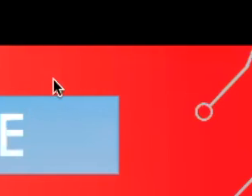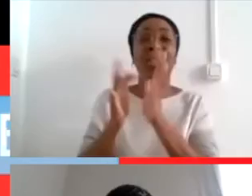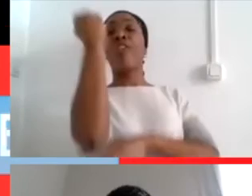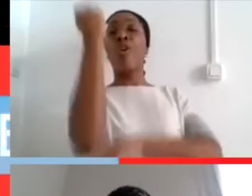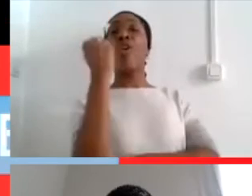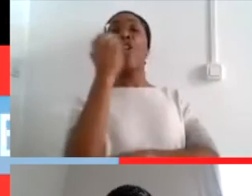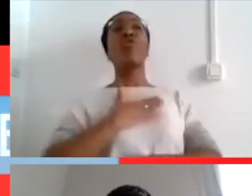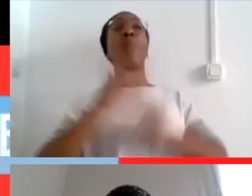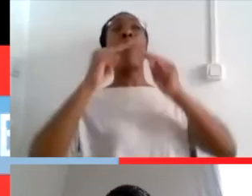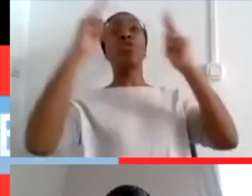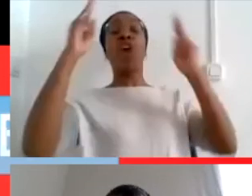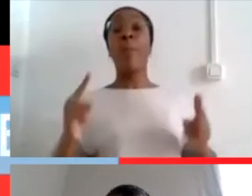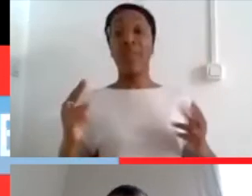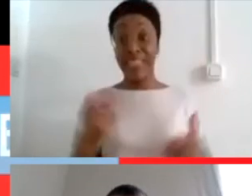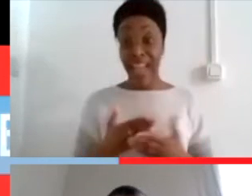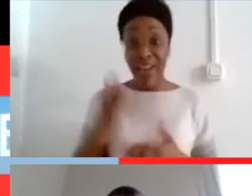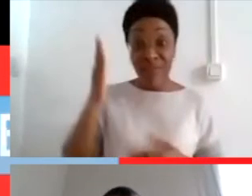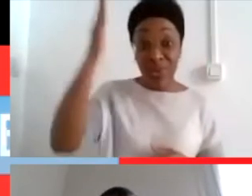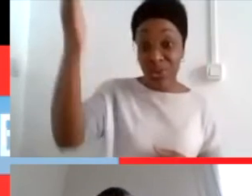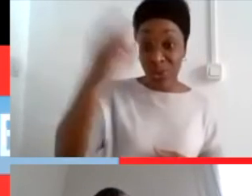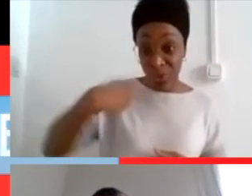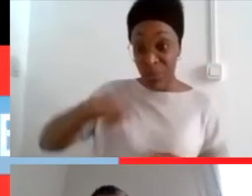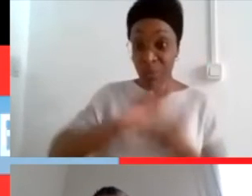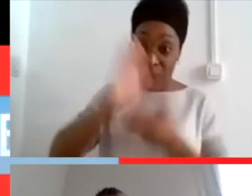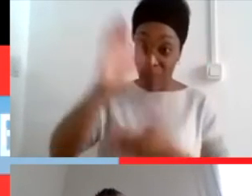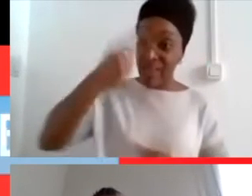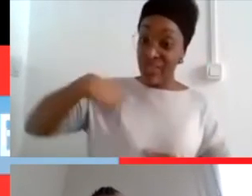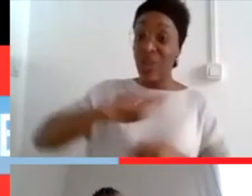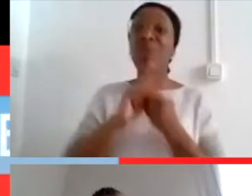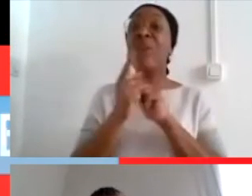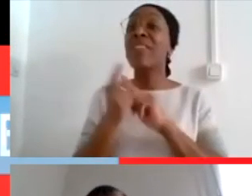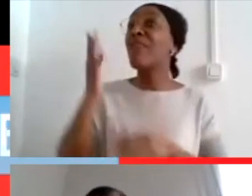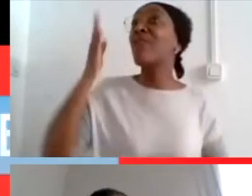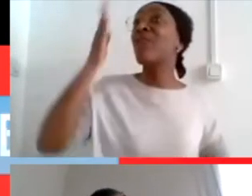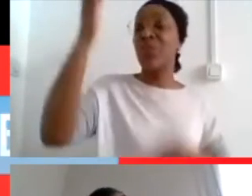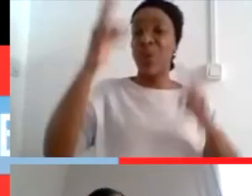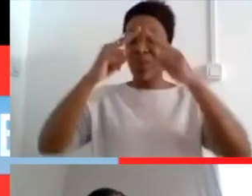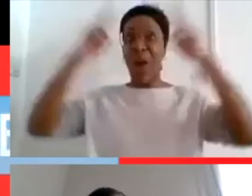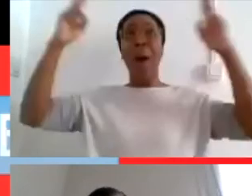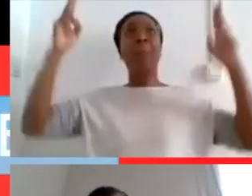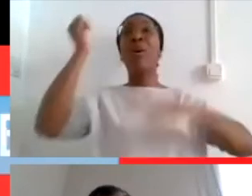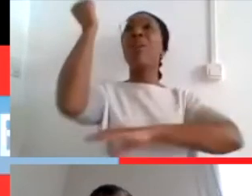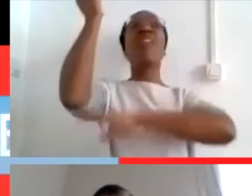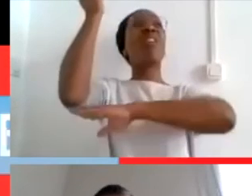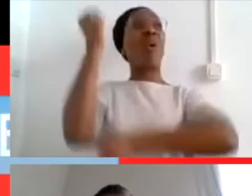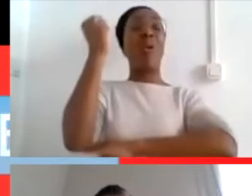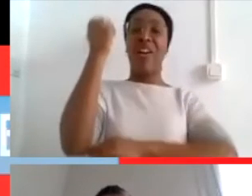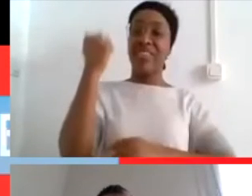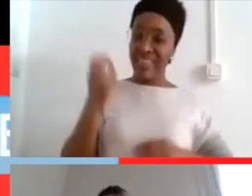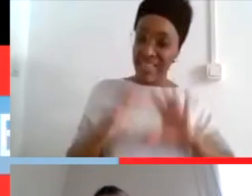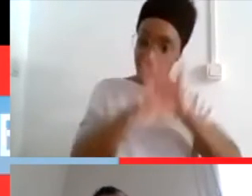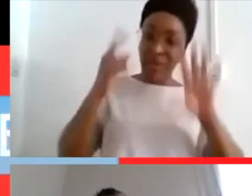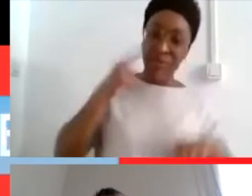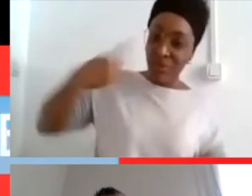que nous serons. Alors que le Seigneur nous donne la force d'aller jusqu'au bout par sa grâce seule. C'est pas avec nos forces personnelles